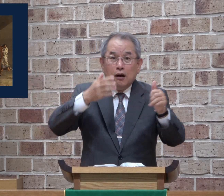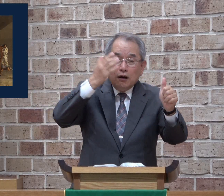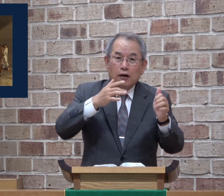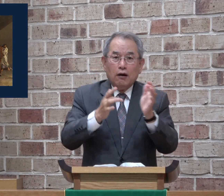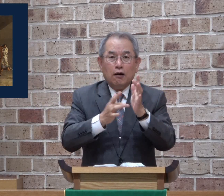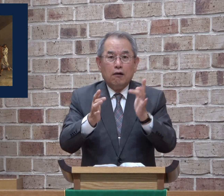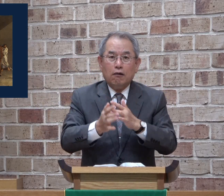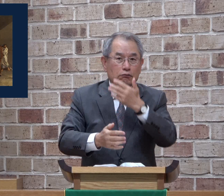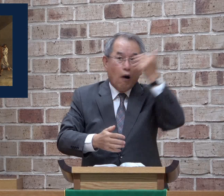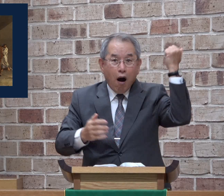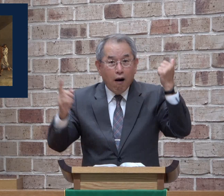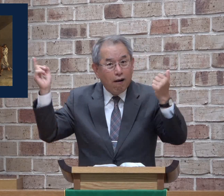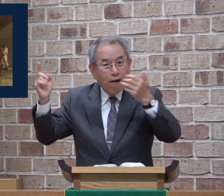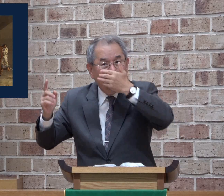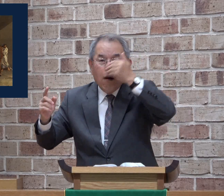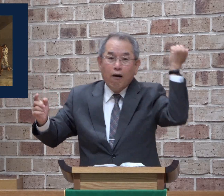그때 예수님이 외면하시는데도 불구하고,